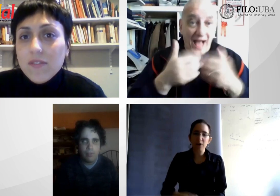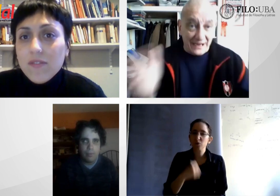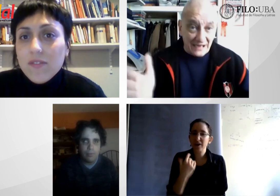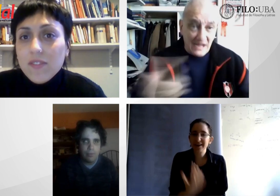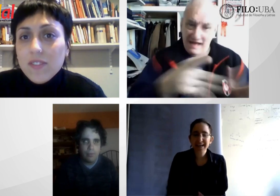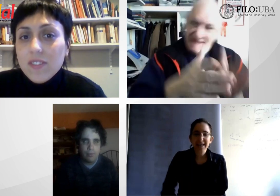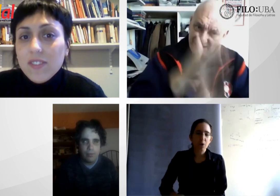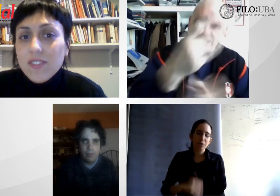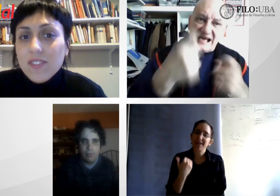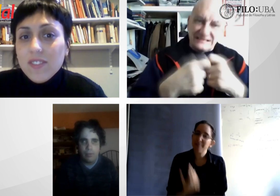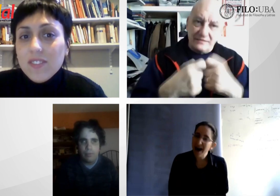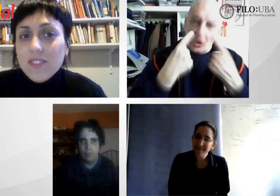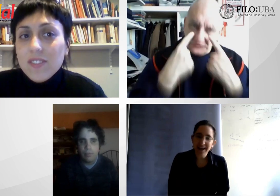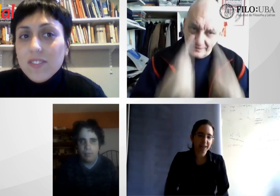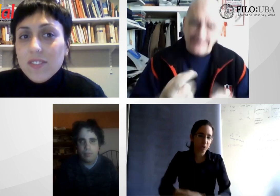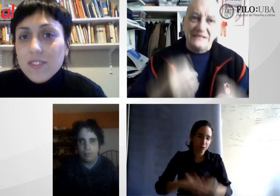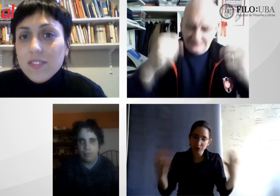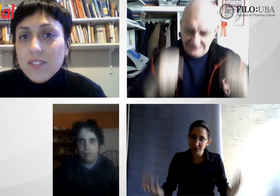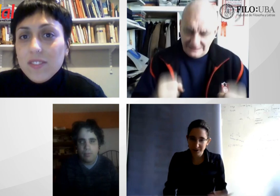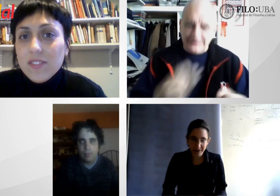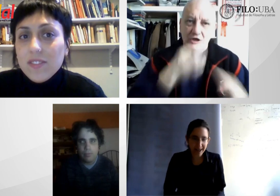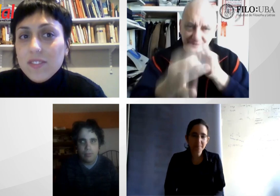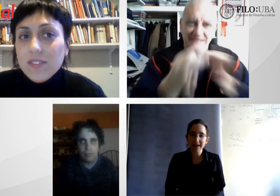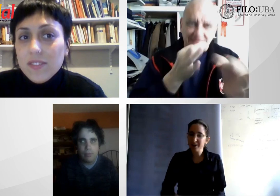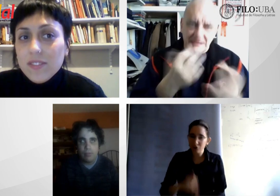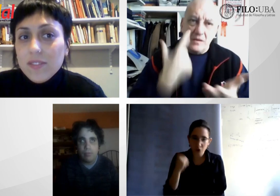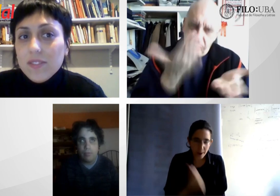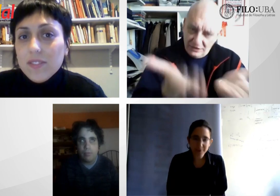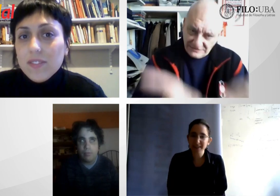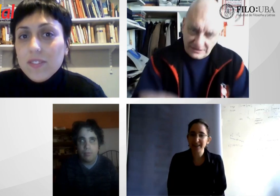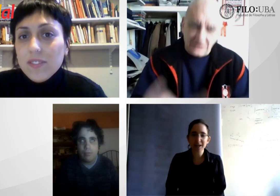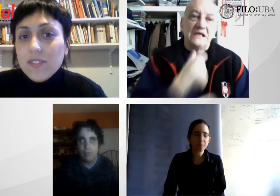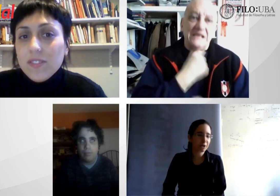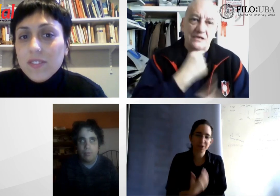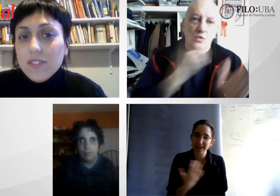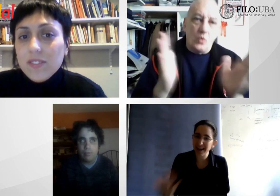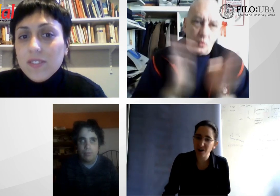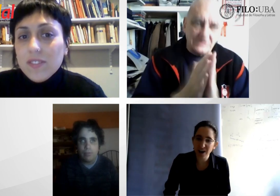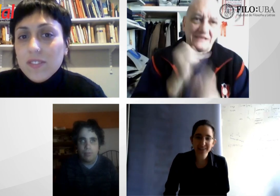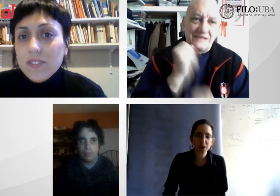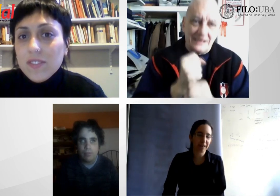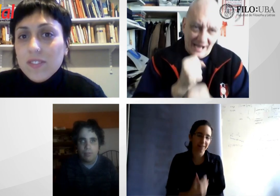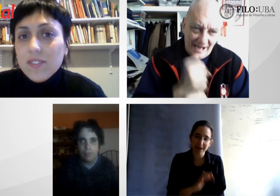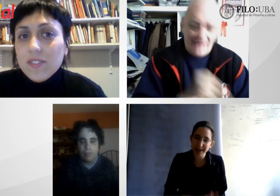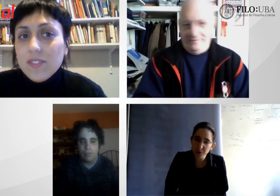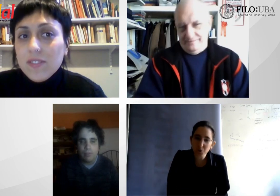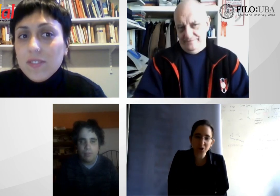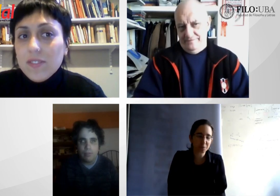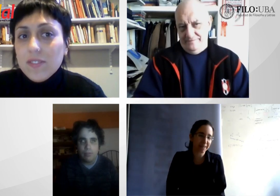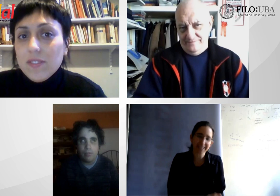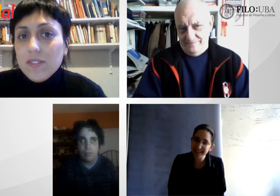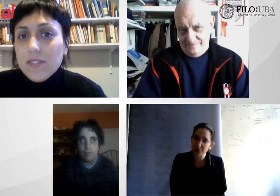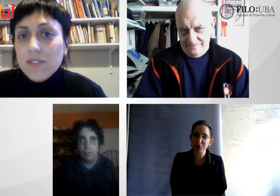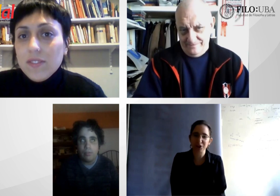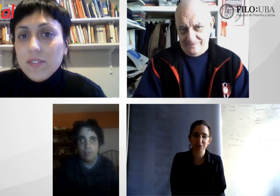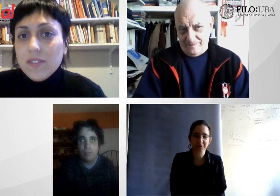Bueno, cuando Asama abra y cuando esto cambie, nosotros vamos a seguir ahí, podemos seguir dialogando para trabajar juntos,